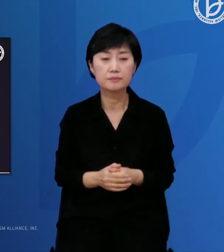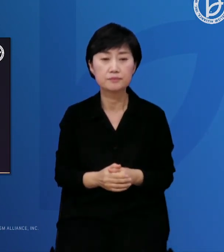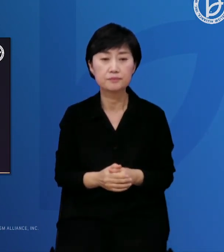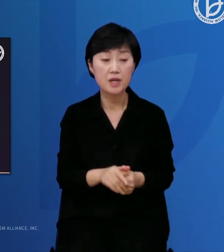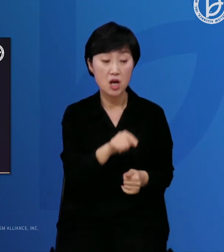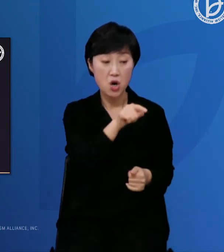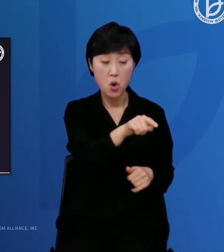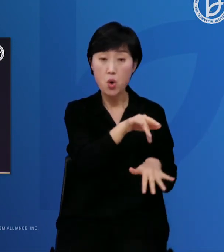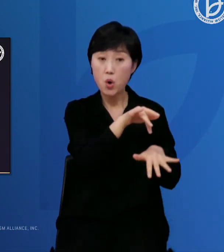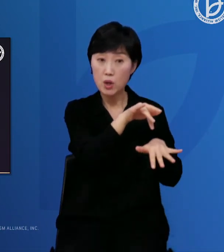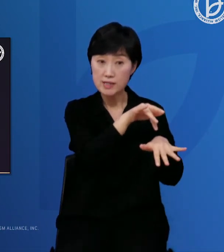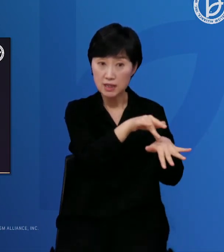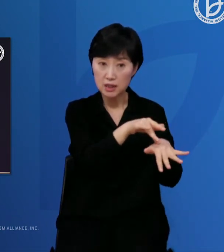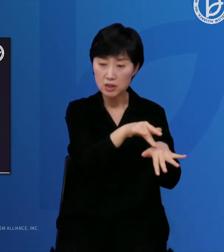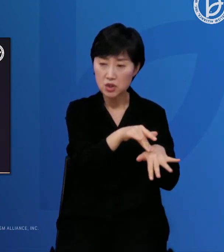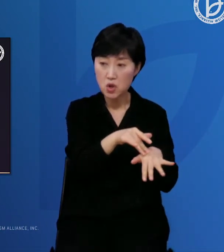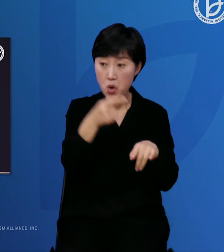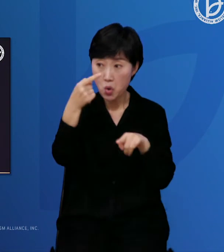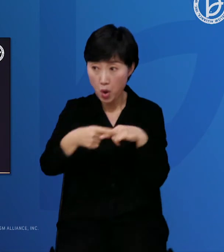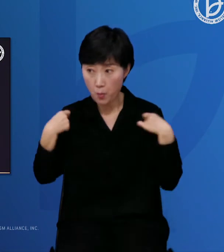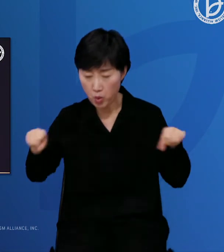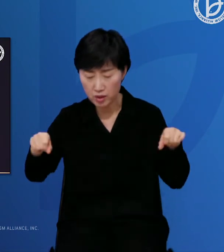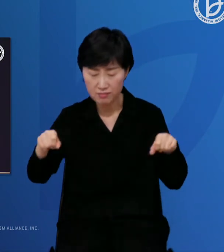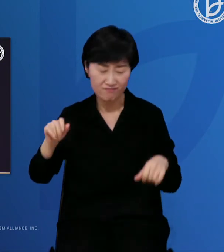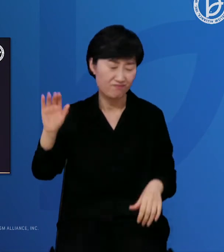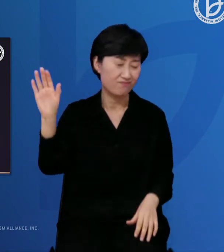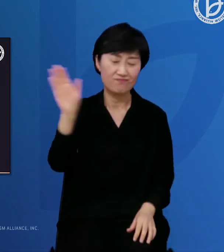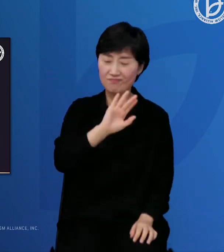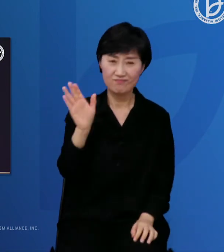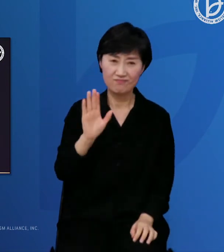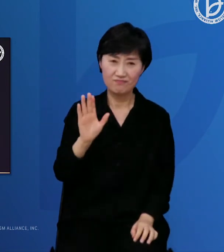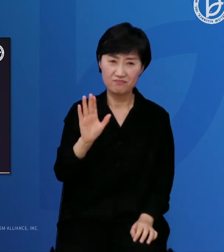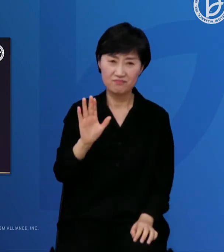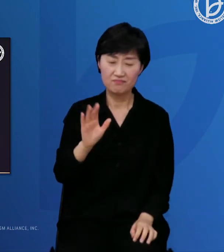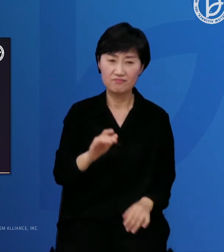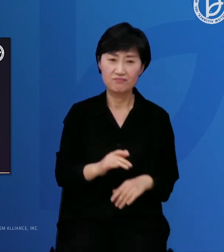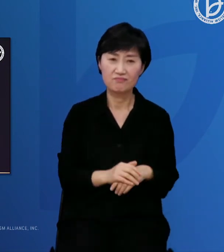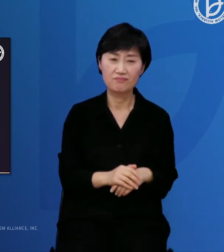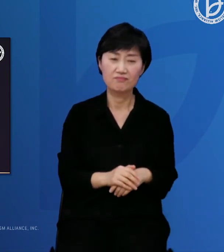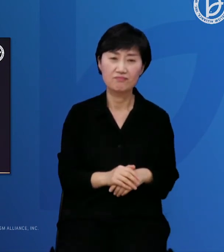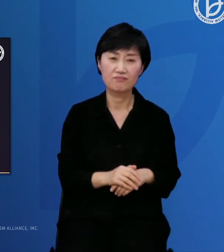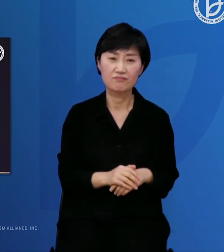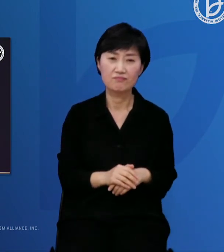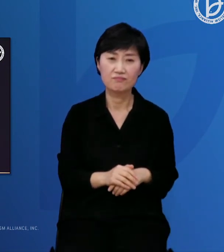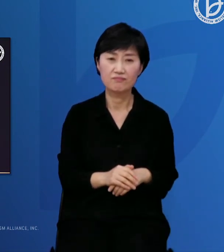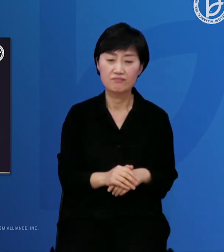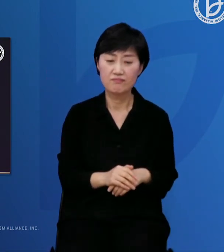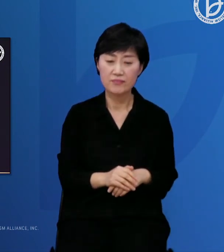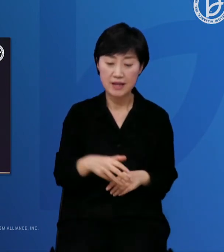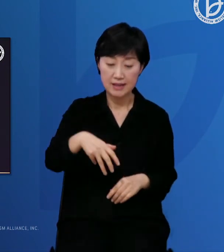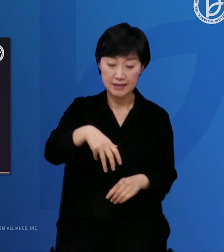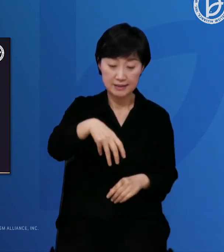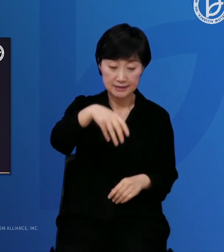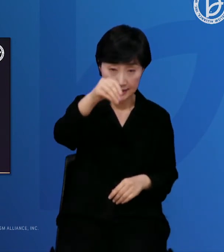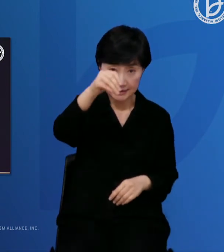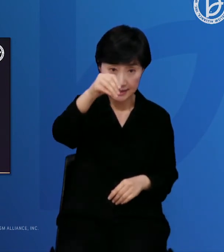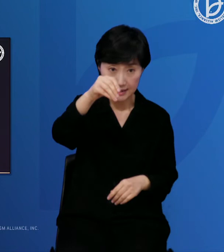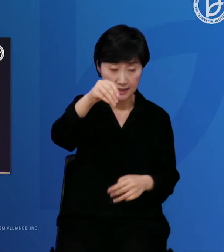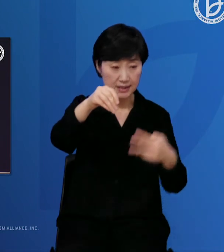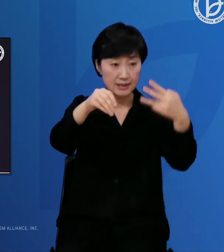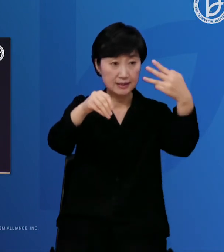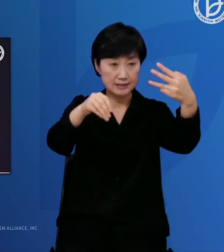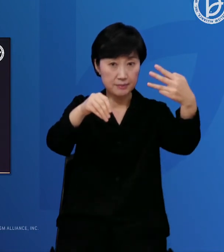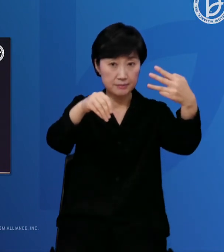사단은 끝까지 포기하지 않습니다. But until the very end, Satan does not give up. 여러분, 창세기 3장, 6장, 11장